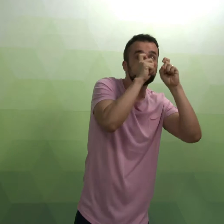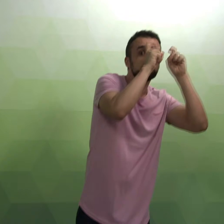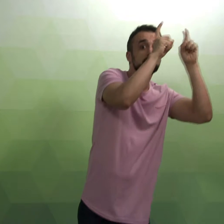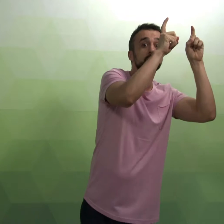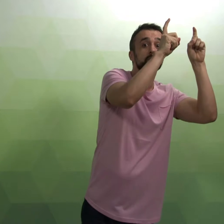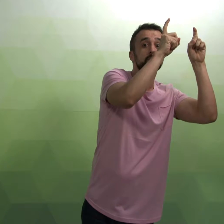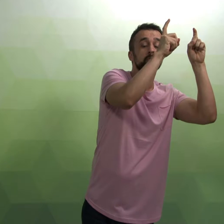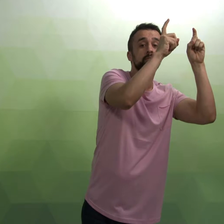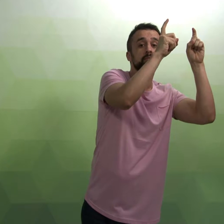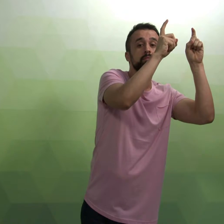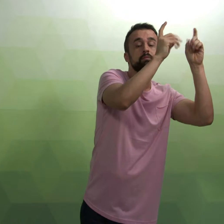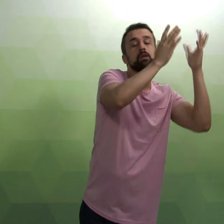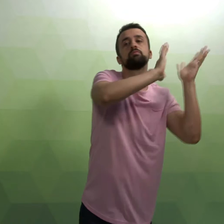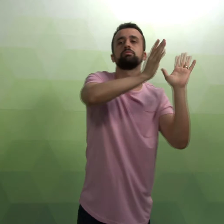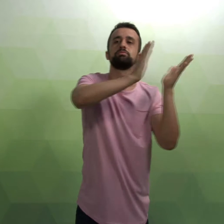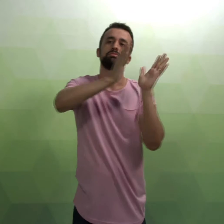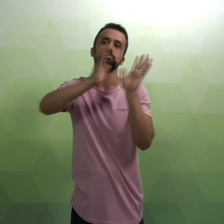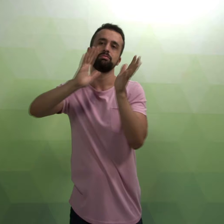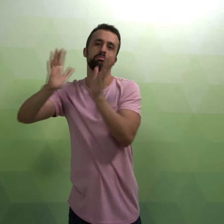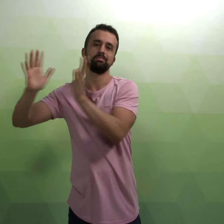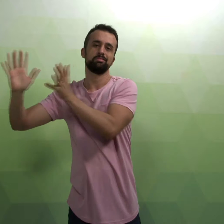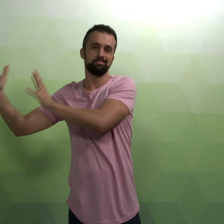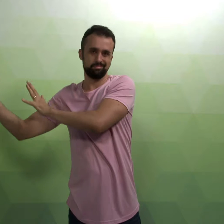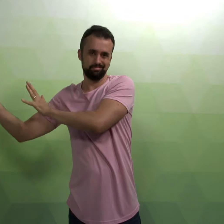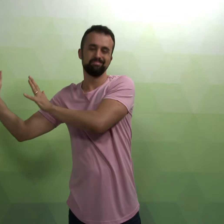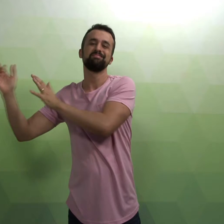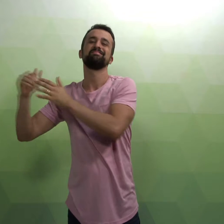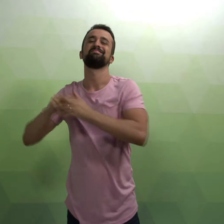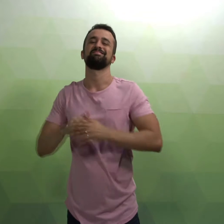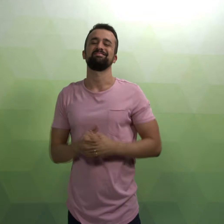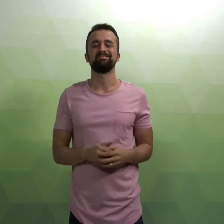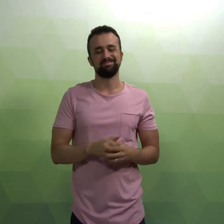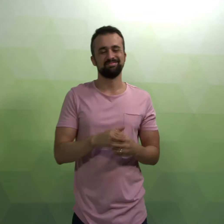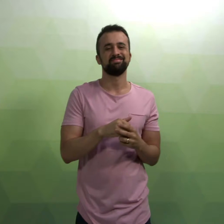pequena pausa entre o elemento topicalizado